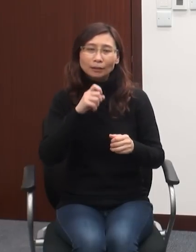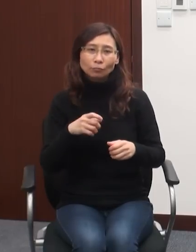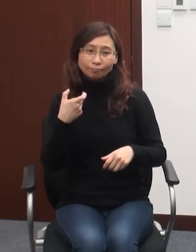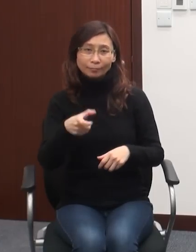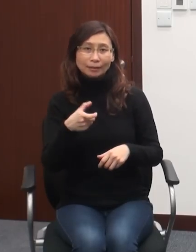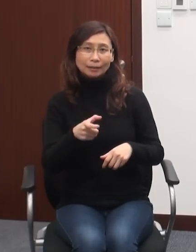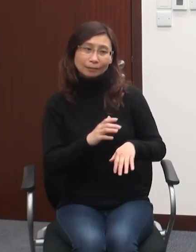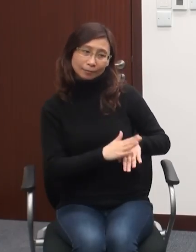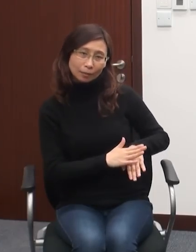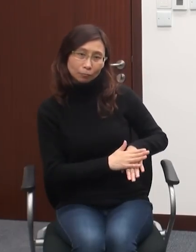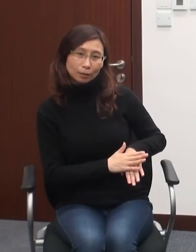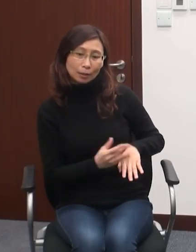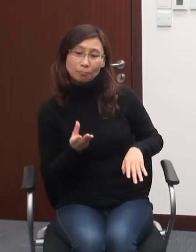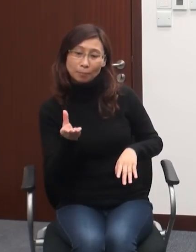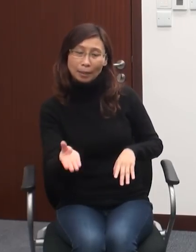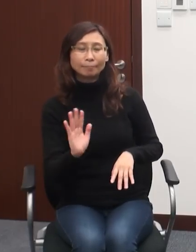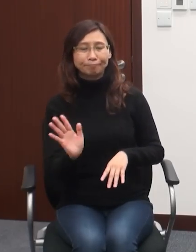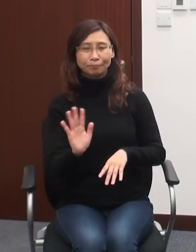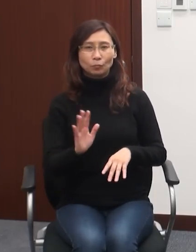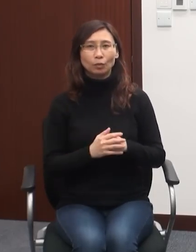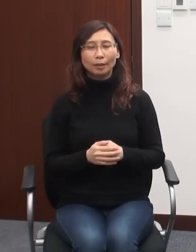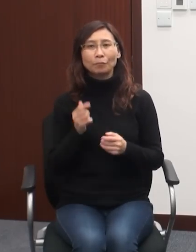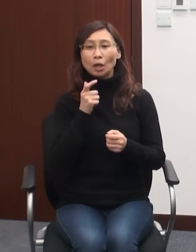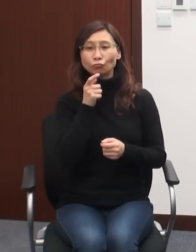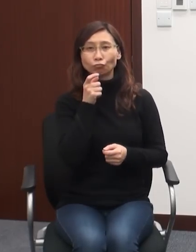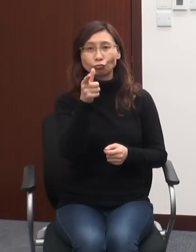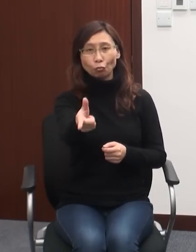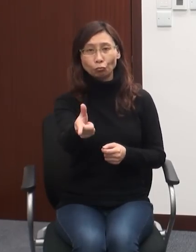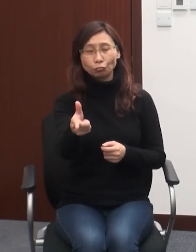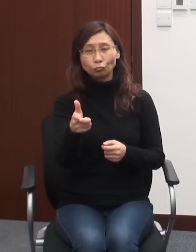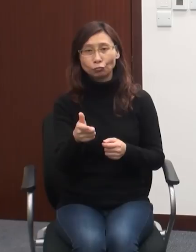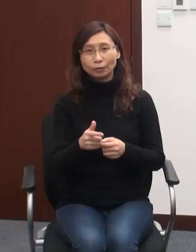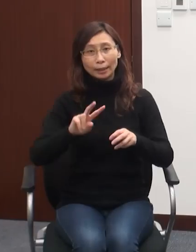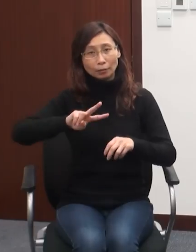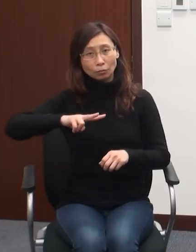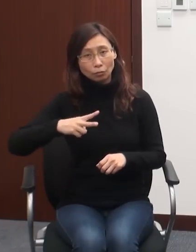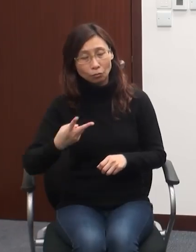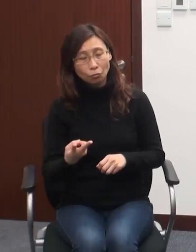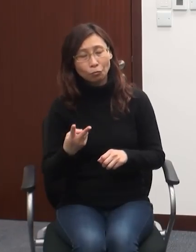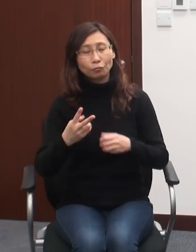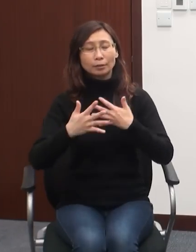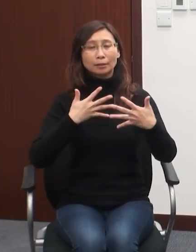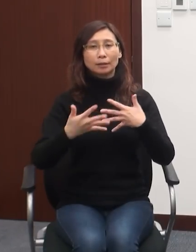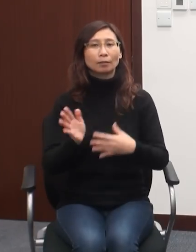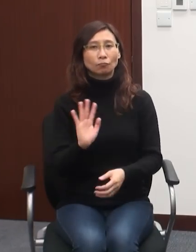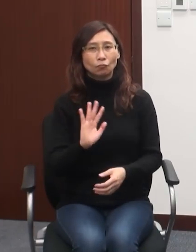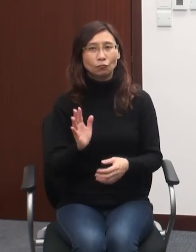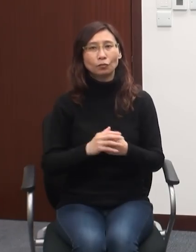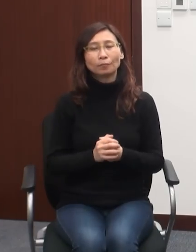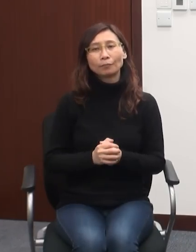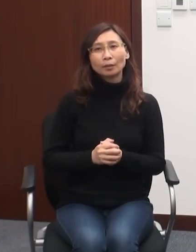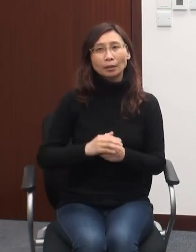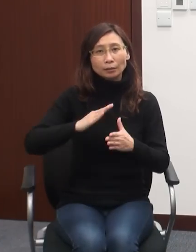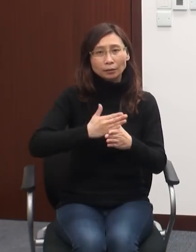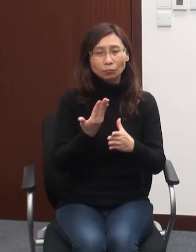俾你。第二，我哋唔會做長遠嘅改革。我哋係為咗維持佢嗰個未來，因為人口結構嘅轉